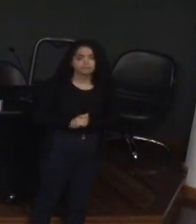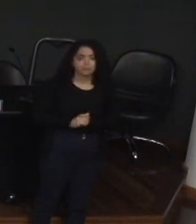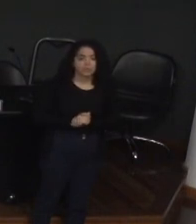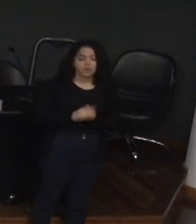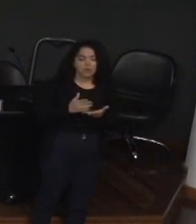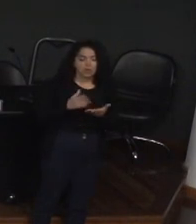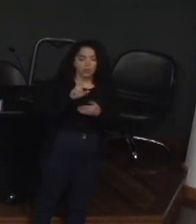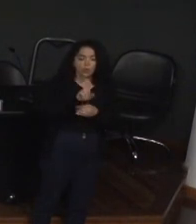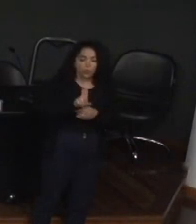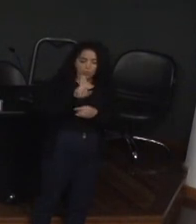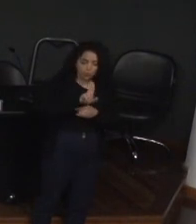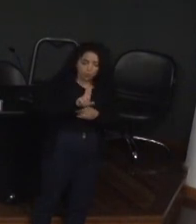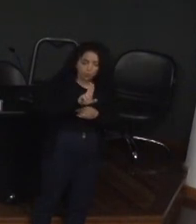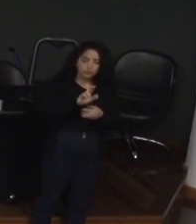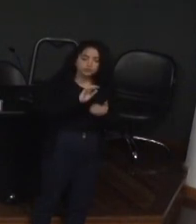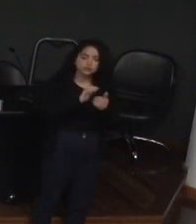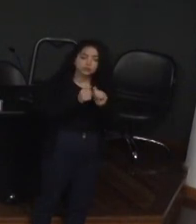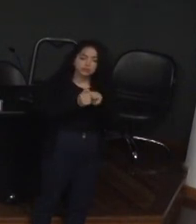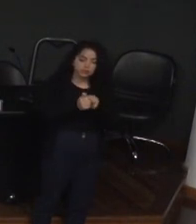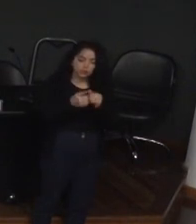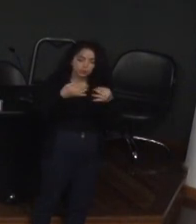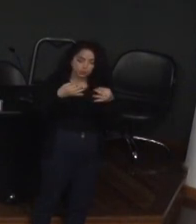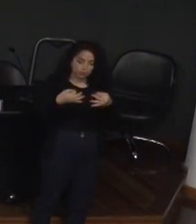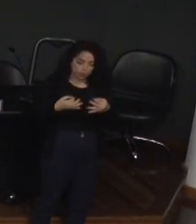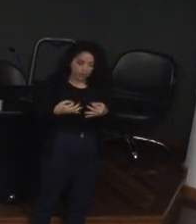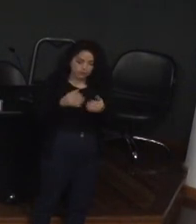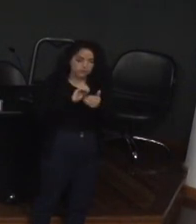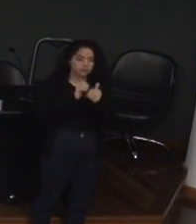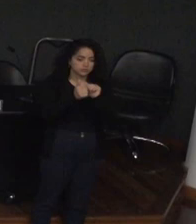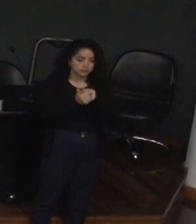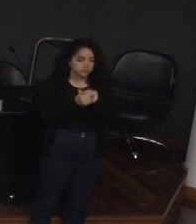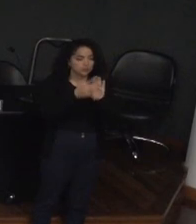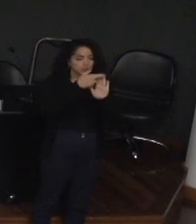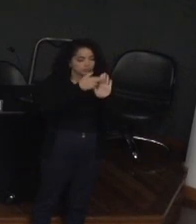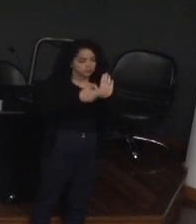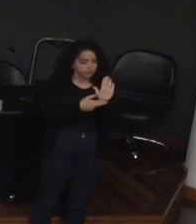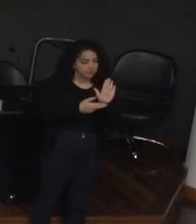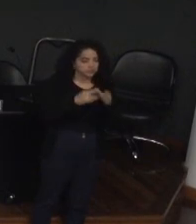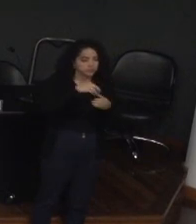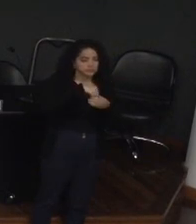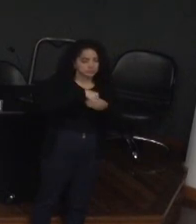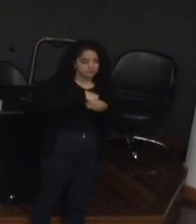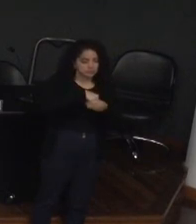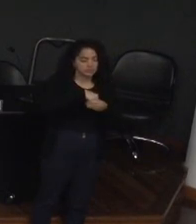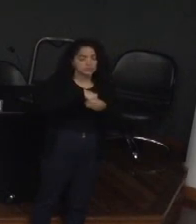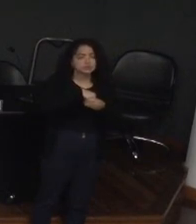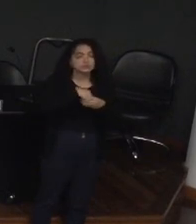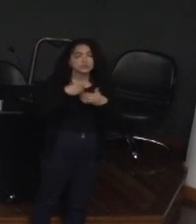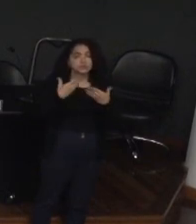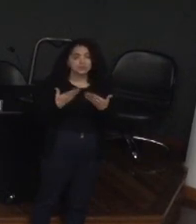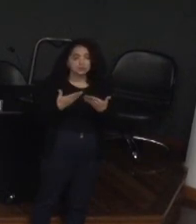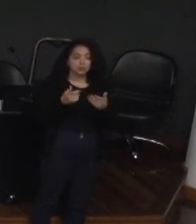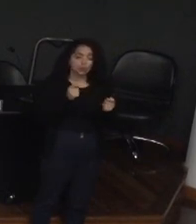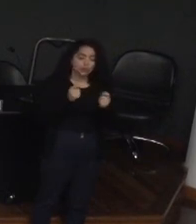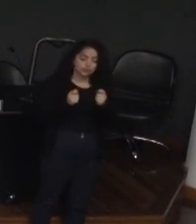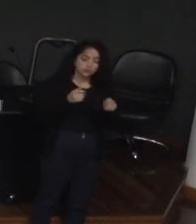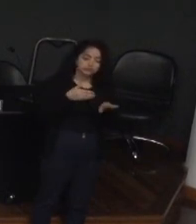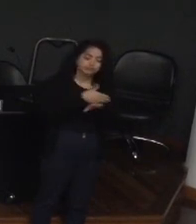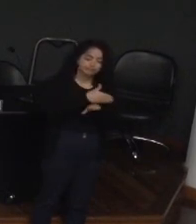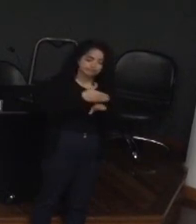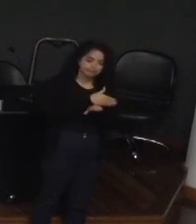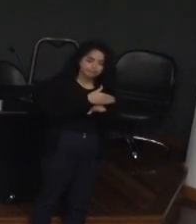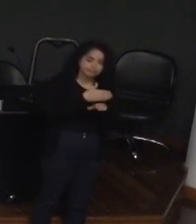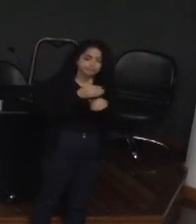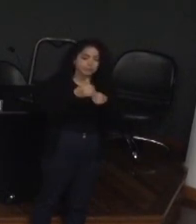Uso adequado com o termo de consentimento, enfim, a adequação, né, das normativas internas e controle de acesso através de